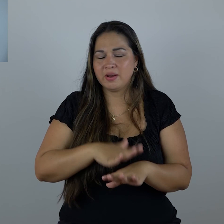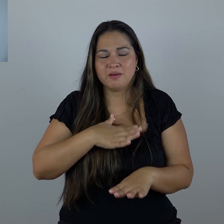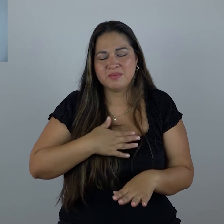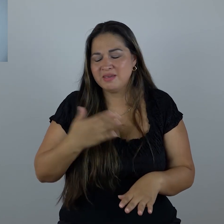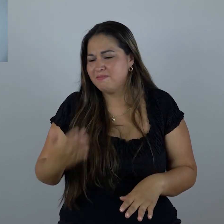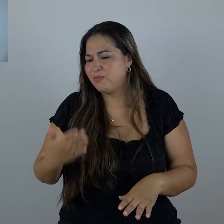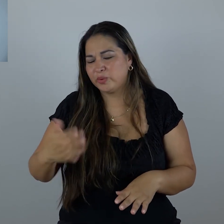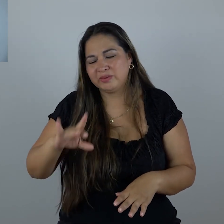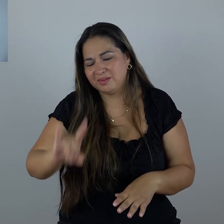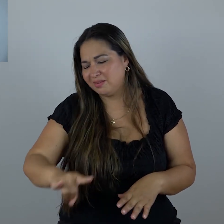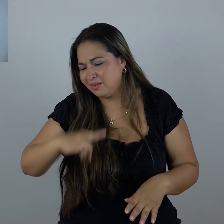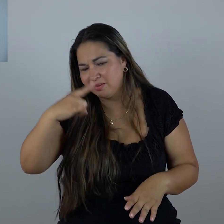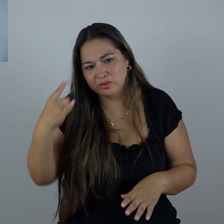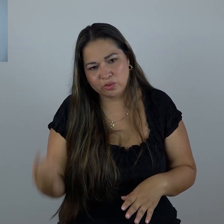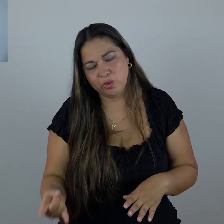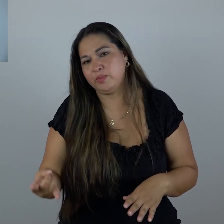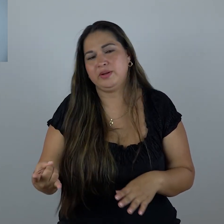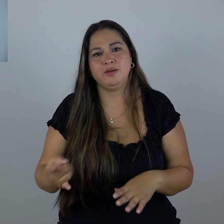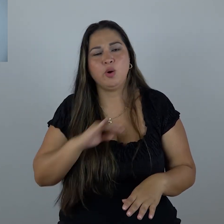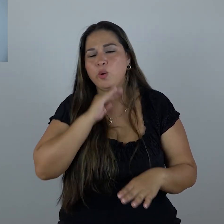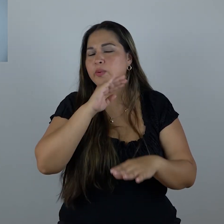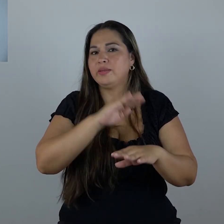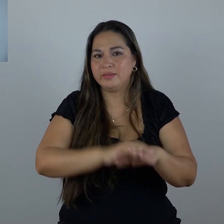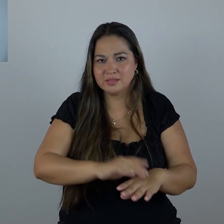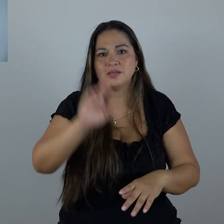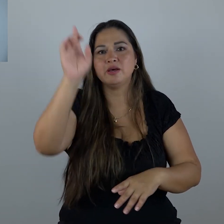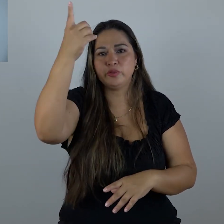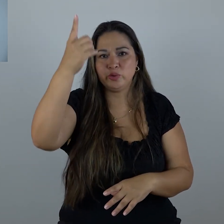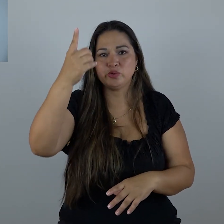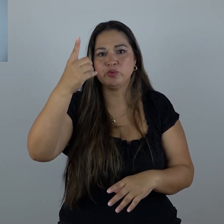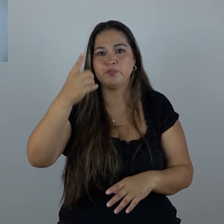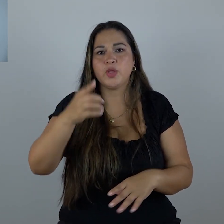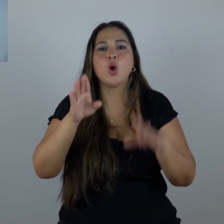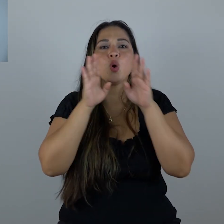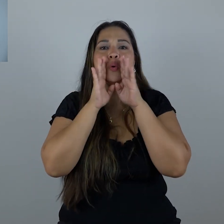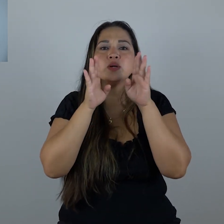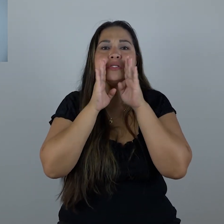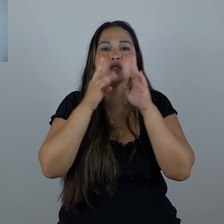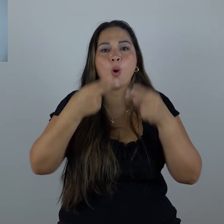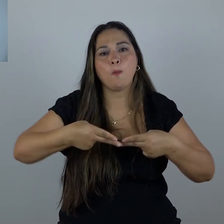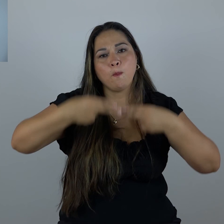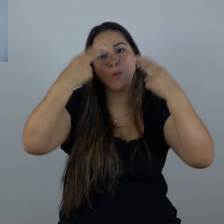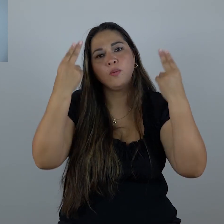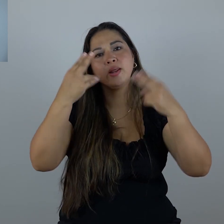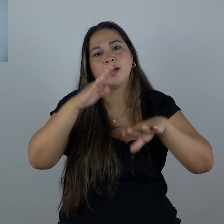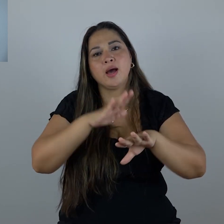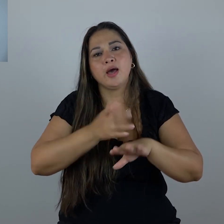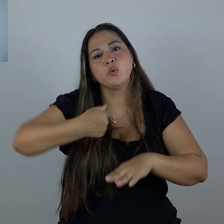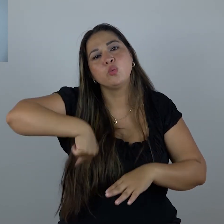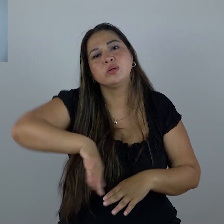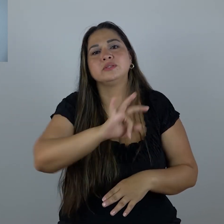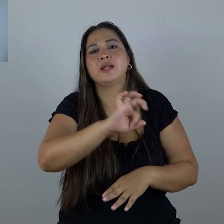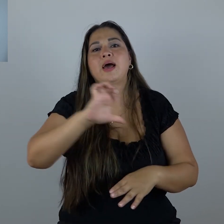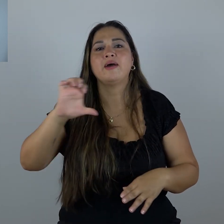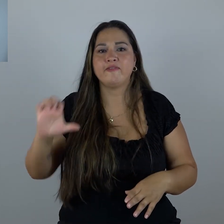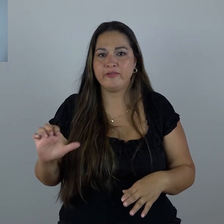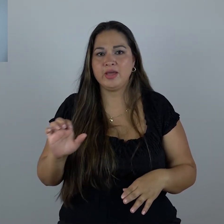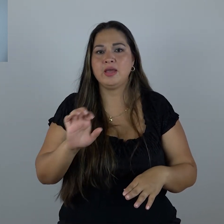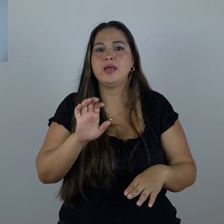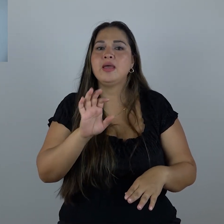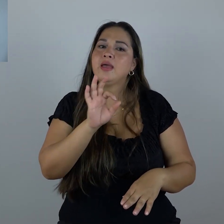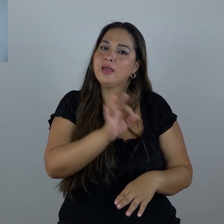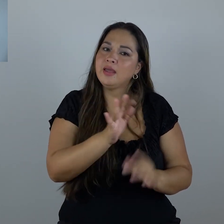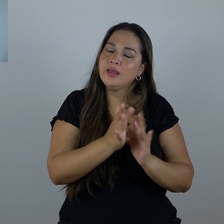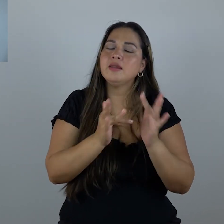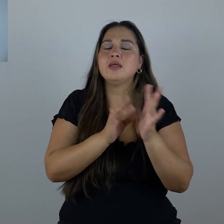el sobrevalor, el valor añadido que tiene este acto de confesión pública de nuestra fe en Jesús.